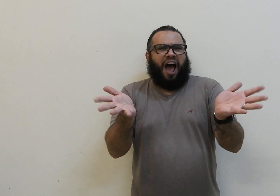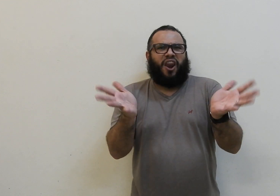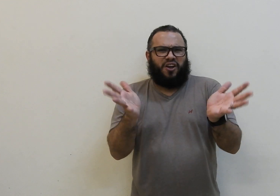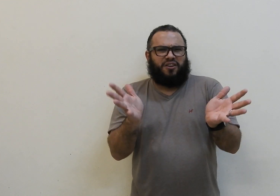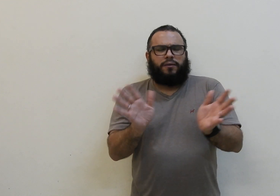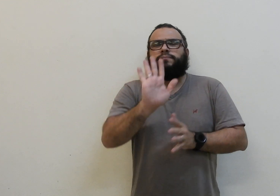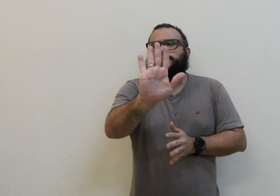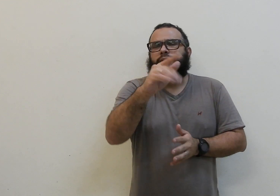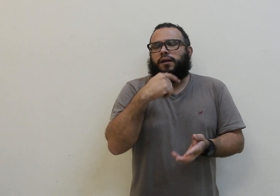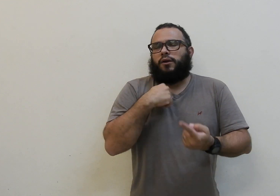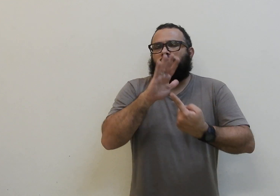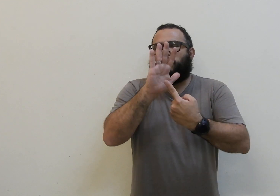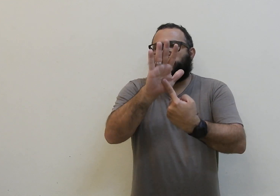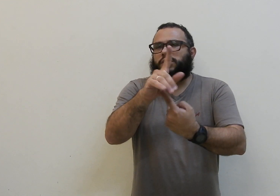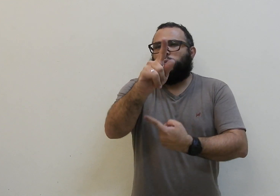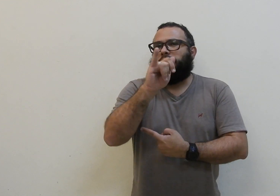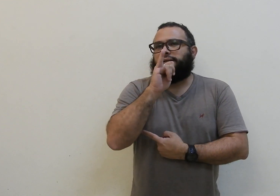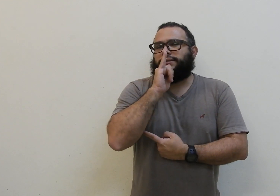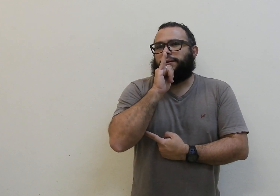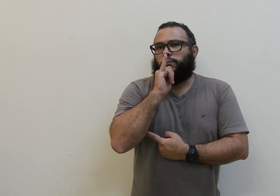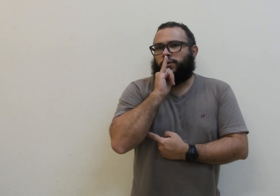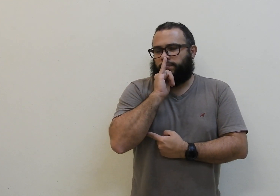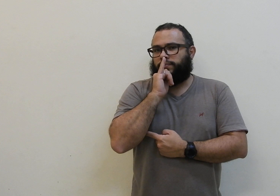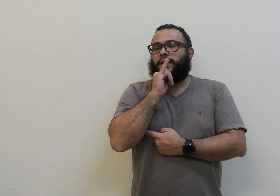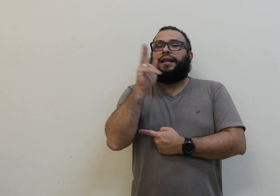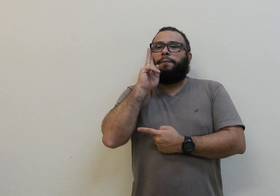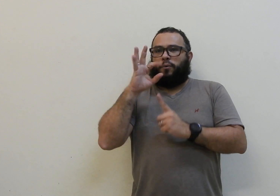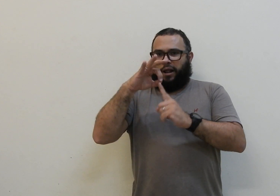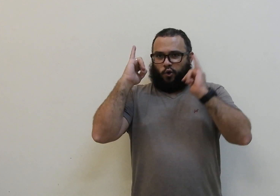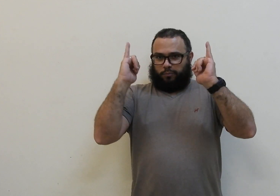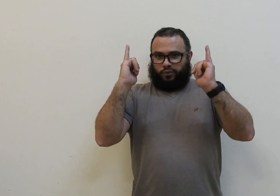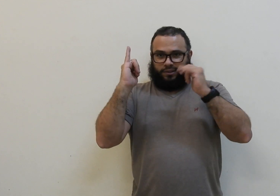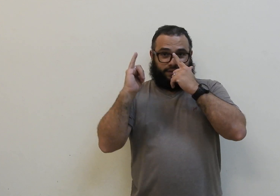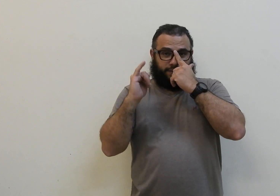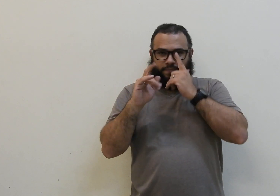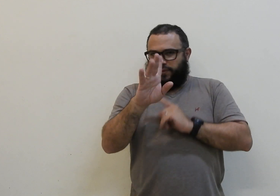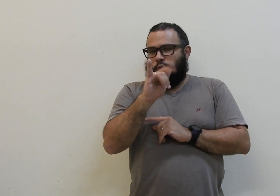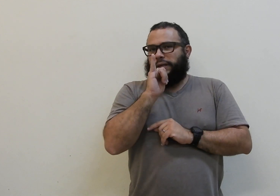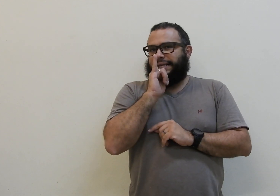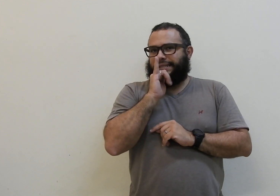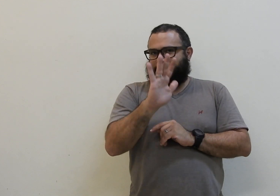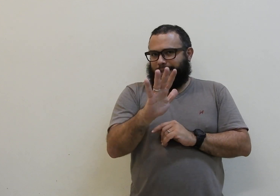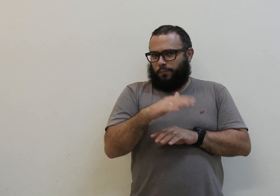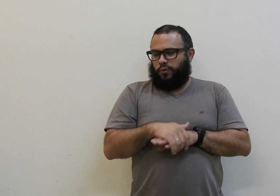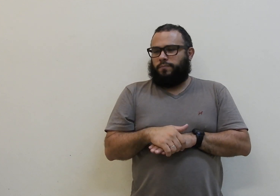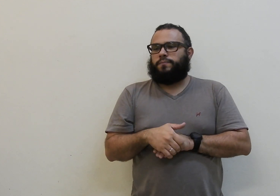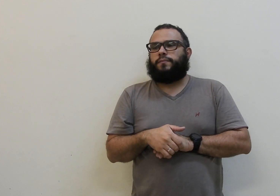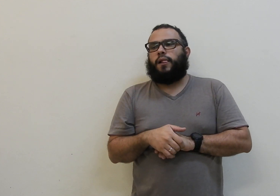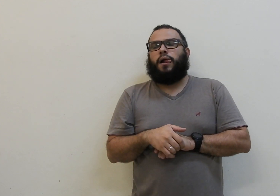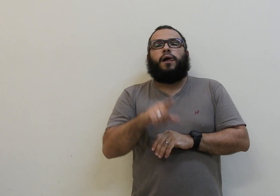é necessário. Eu falo através da língua de sinais. Eu vou dar um exemplo para vocês. Um exemplo,